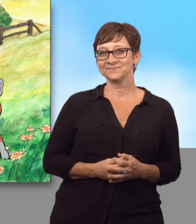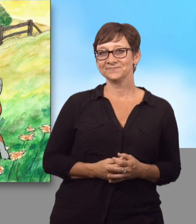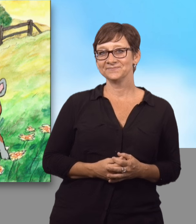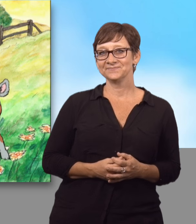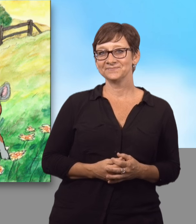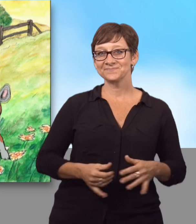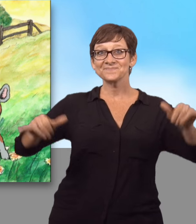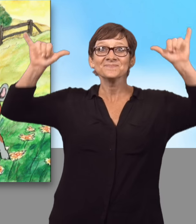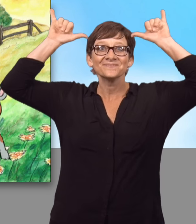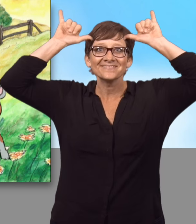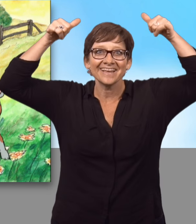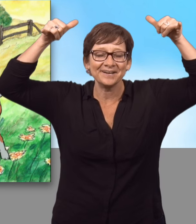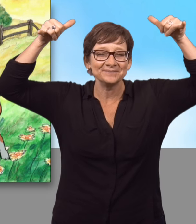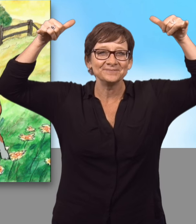vaca.